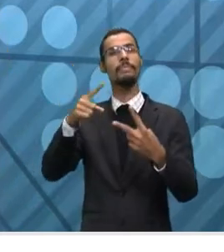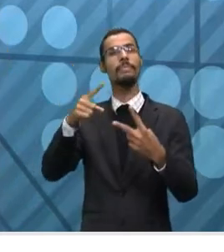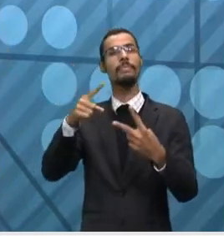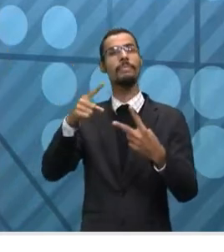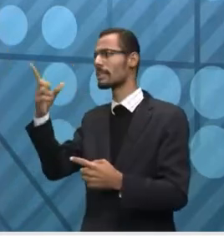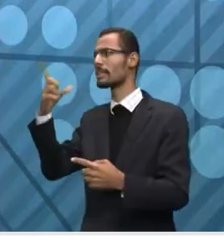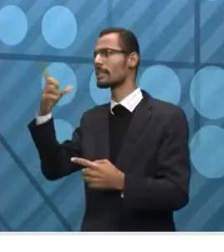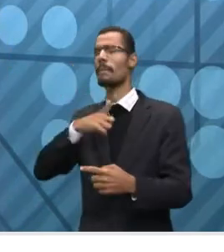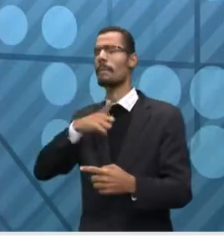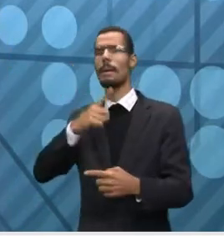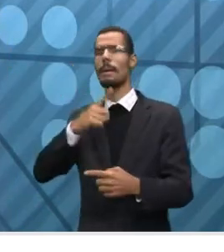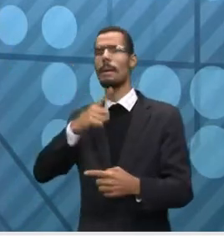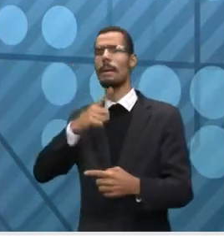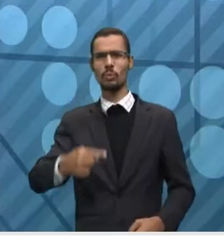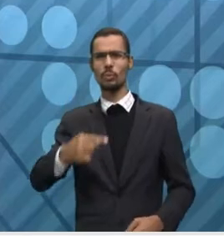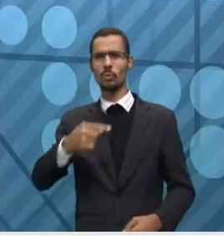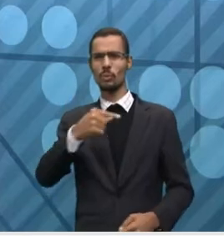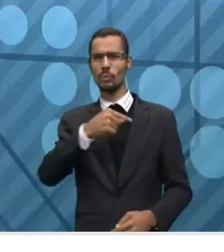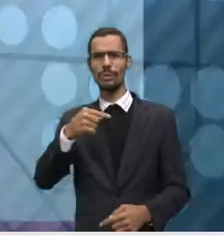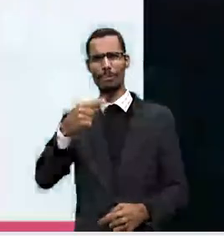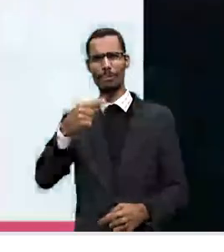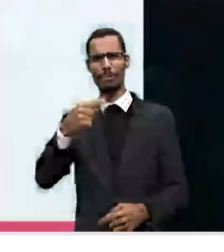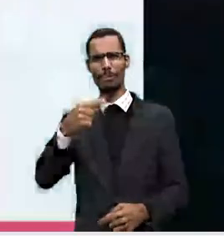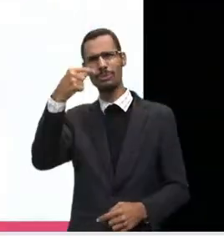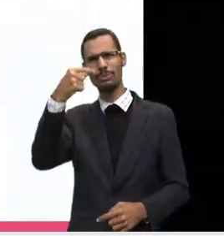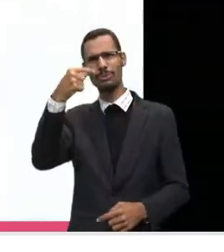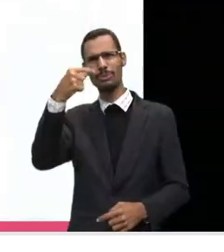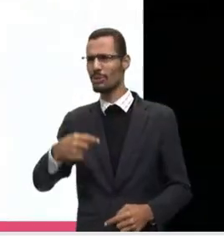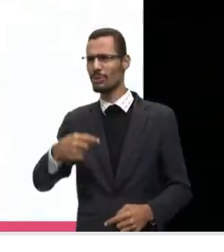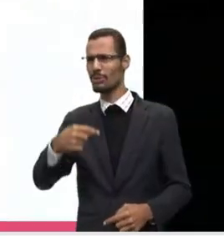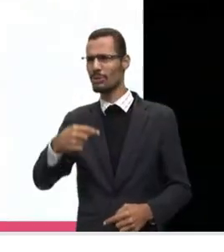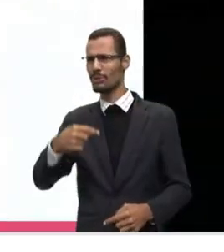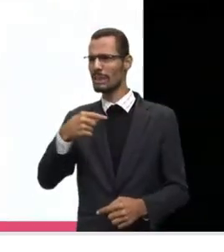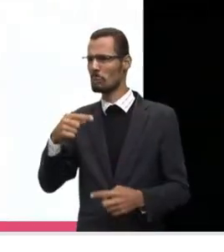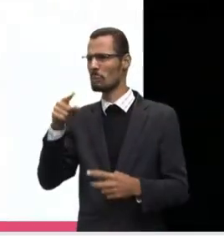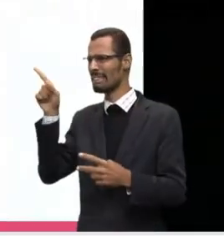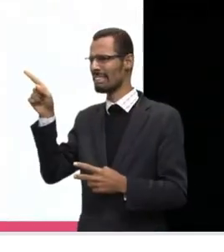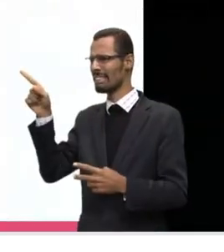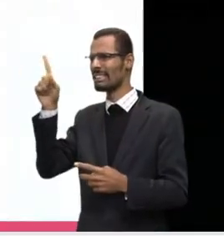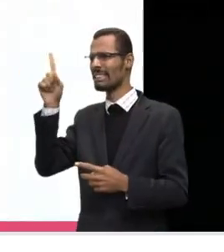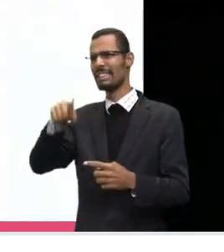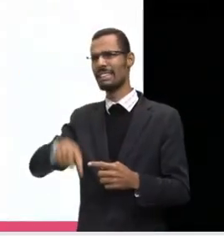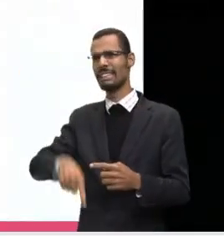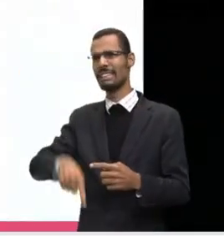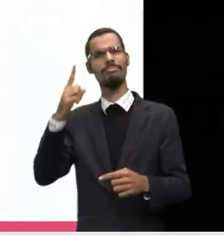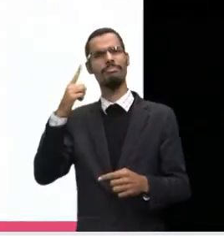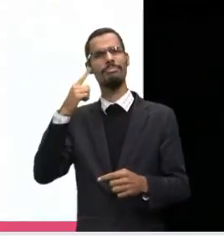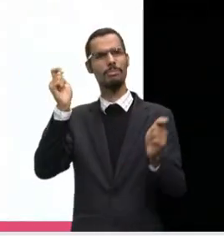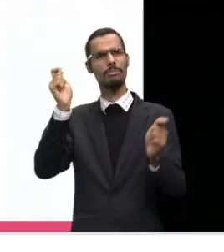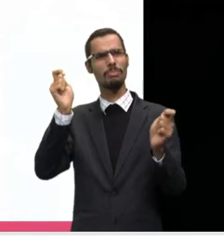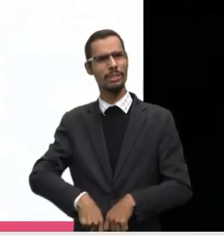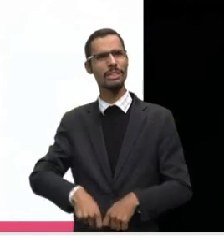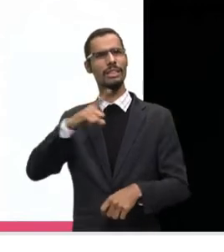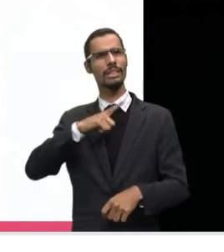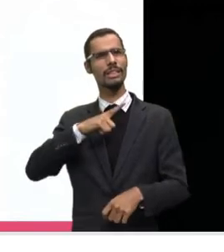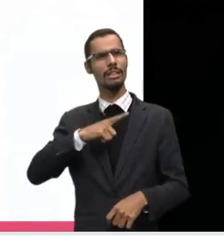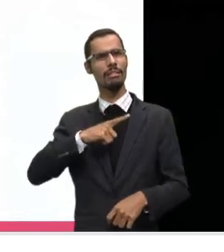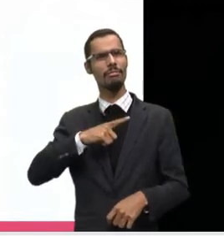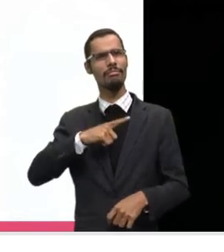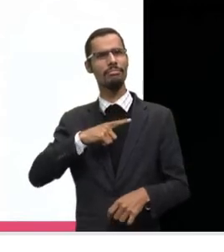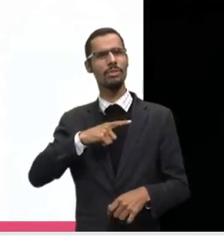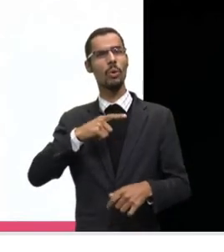Parâmetro é o ponto de articulação. Então, o quadro traz para você uma figura que vai apresentar as possibilidades,